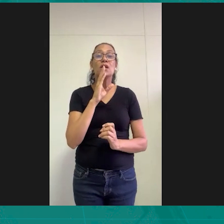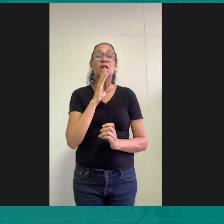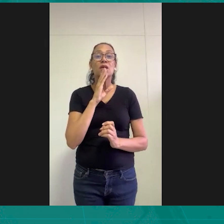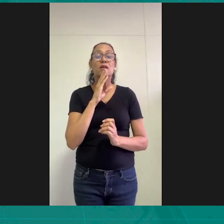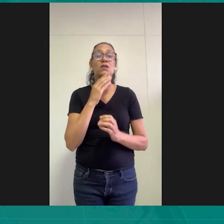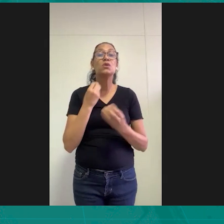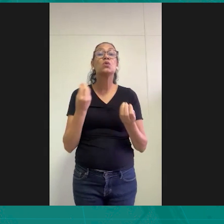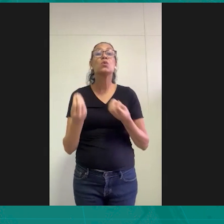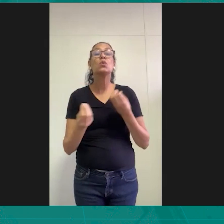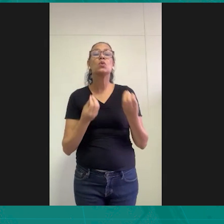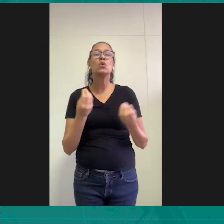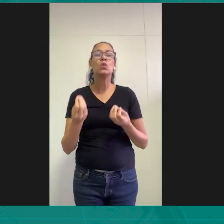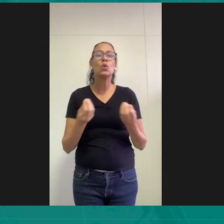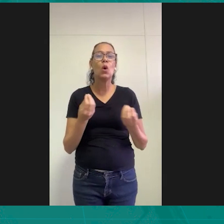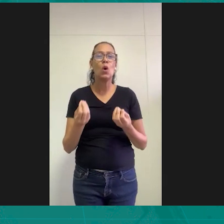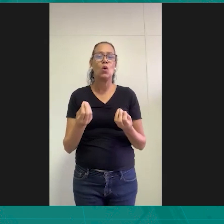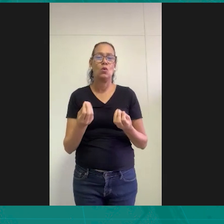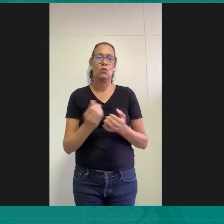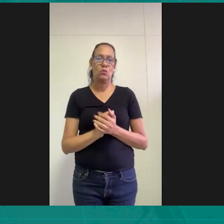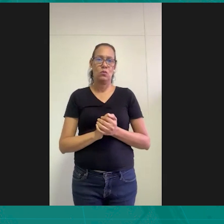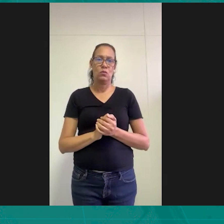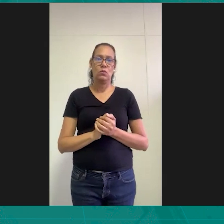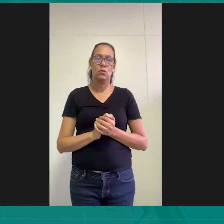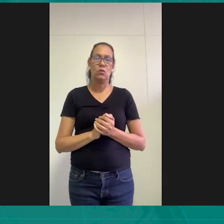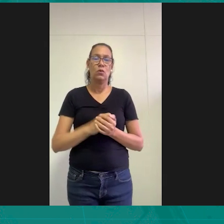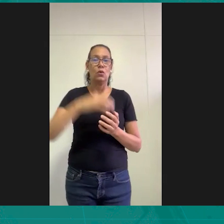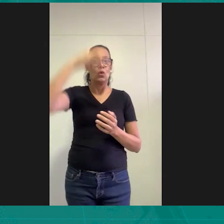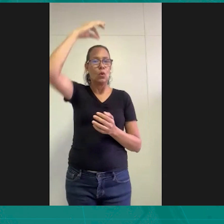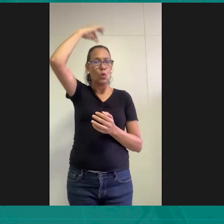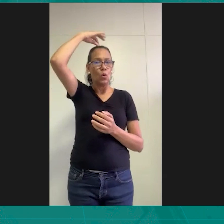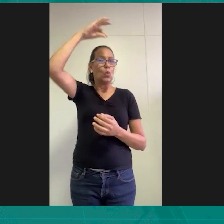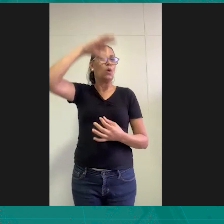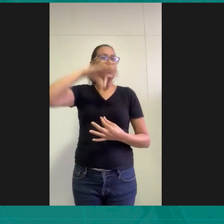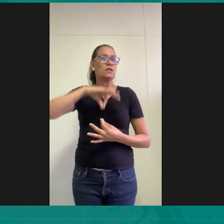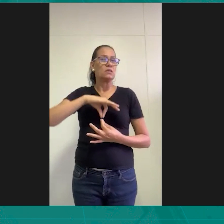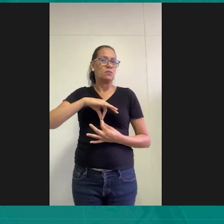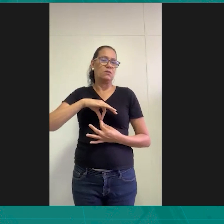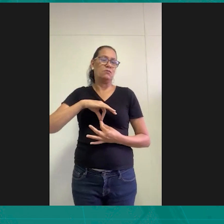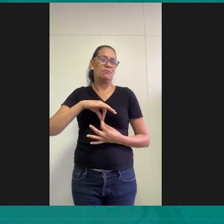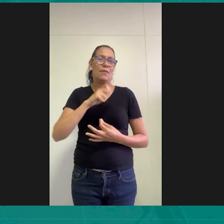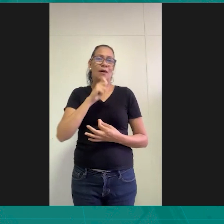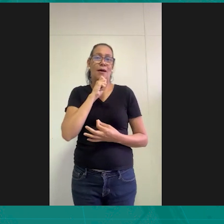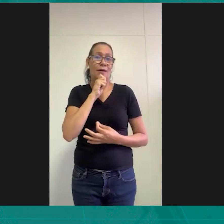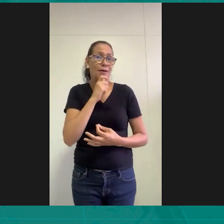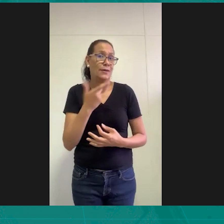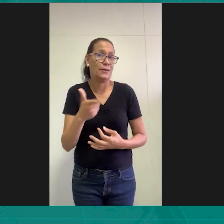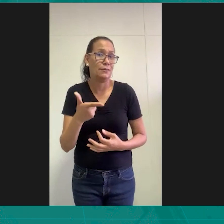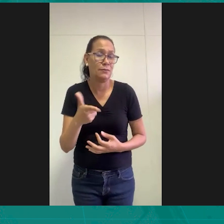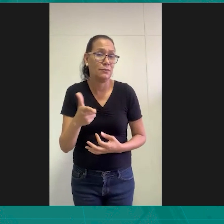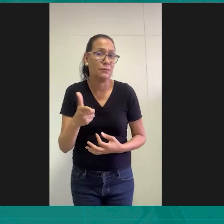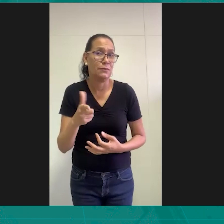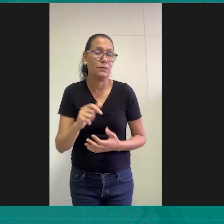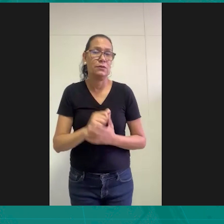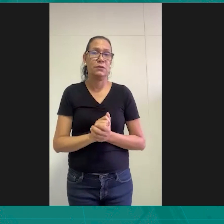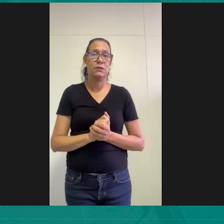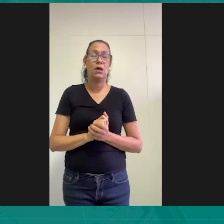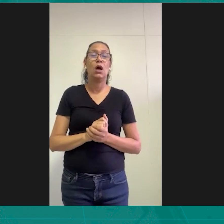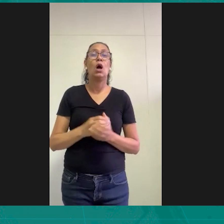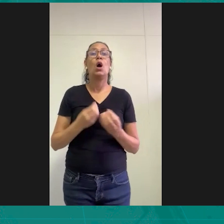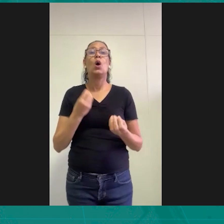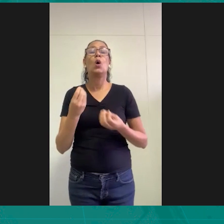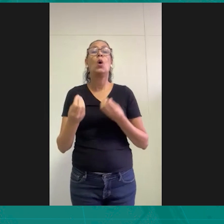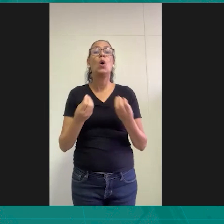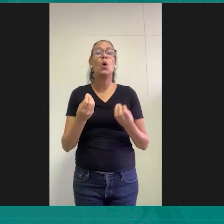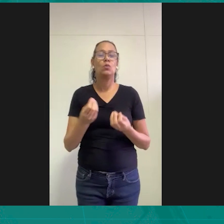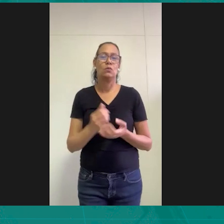Consolador ainda não tinha sido enviado, como os discípulos conheciam a Ele? Aqui diz: vós o